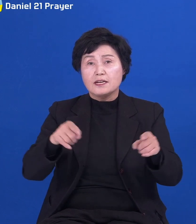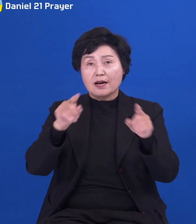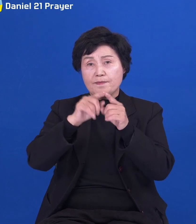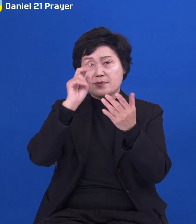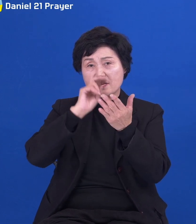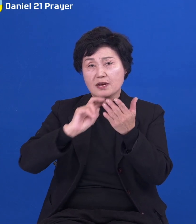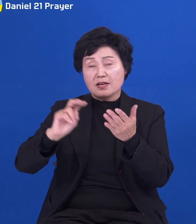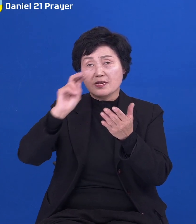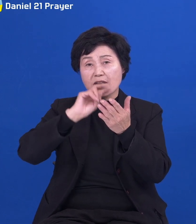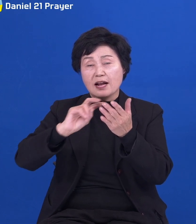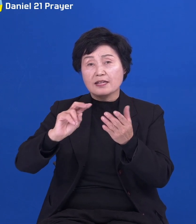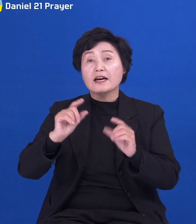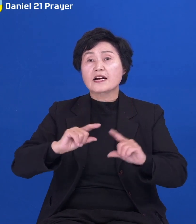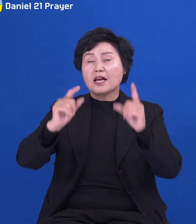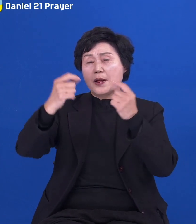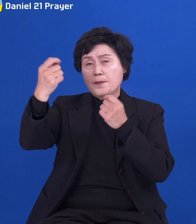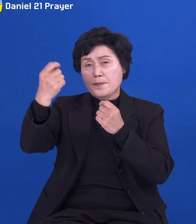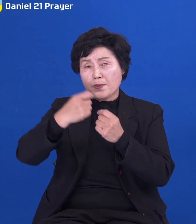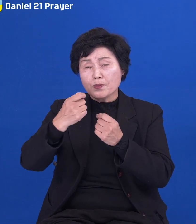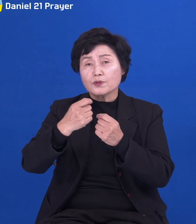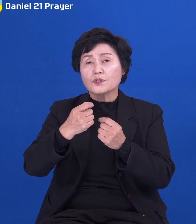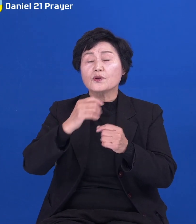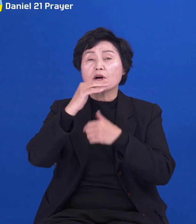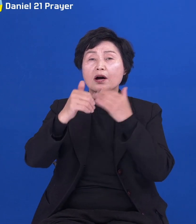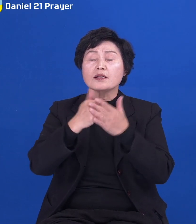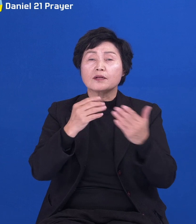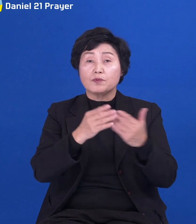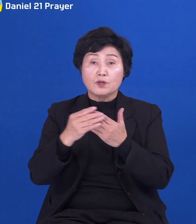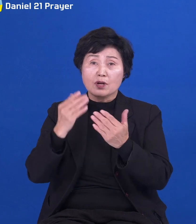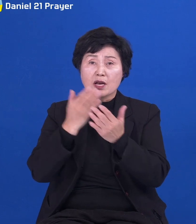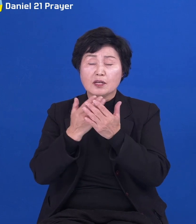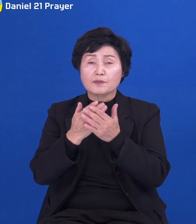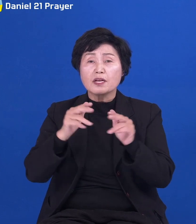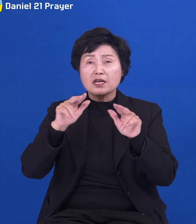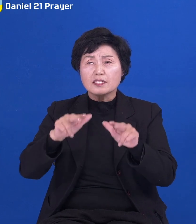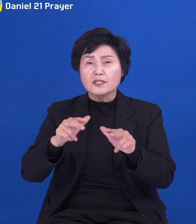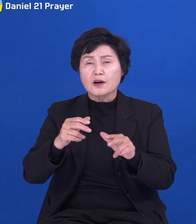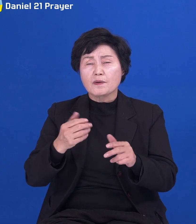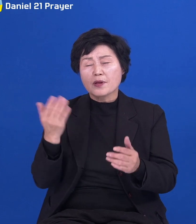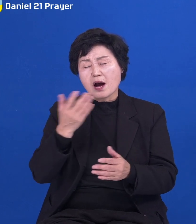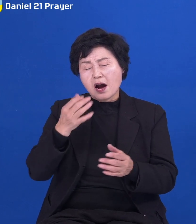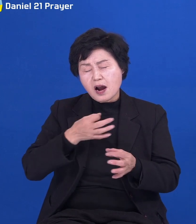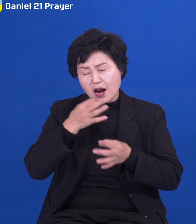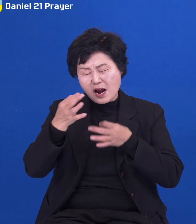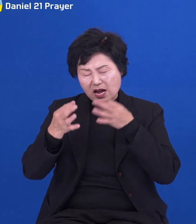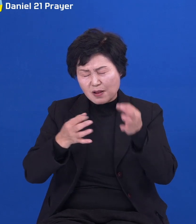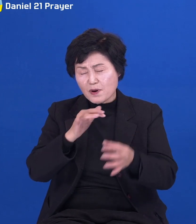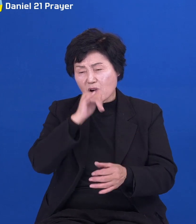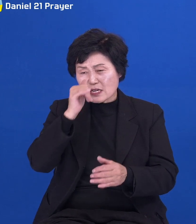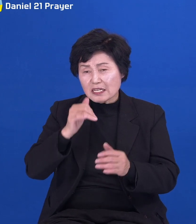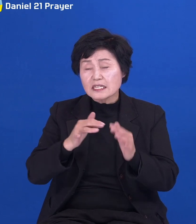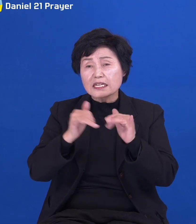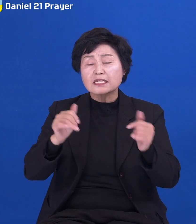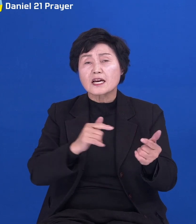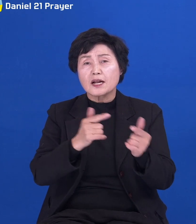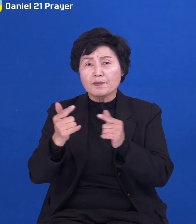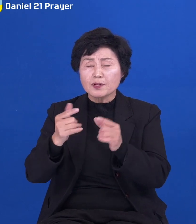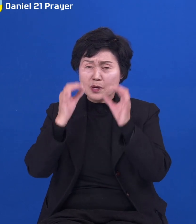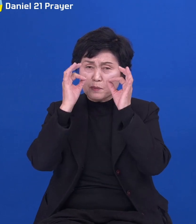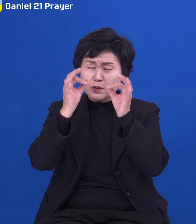인도하여 주시옵소서. 아직 그 안에서 신음하는 당신의 자녀들의 울음소리에 주님 하늘의 문을 열어서 응답하여